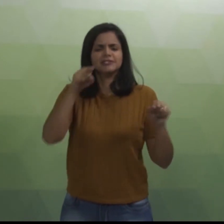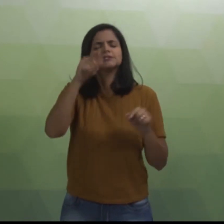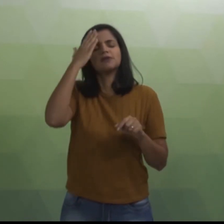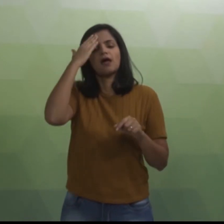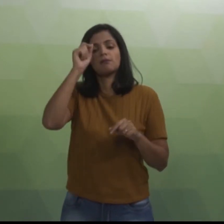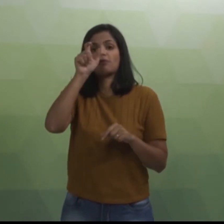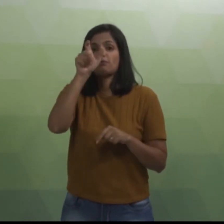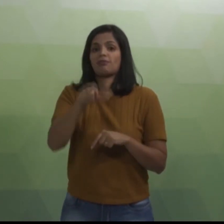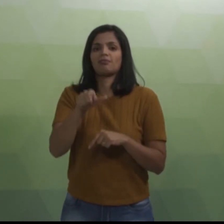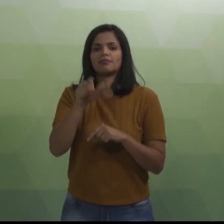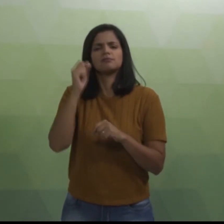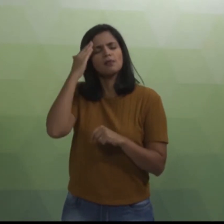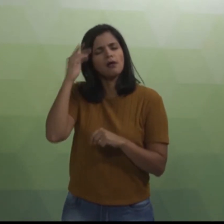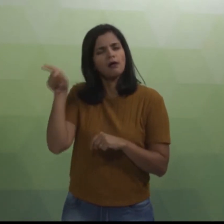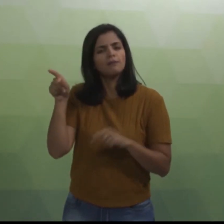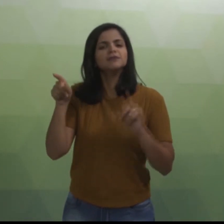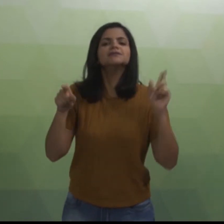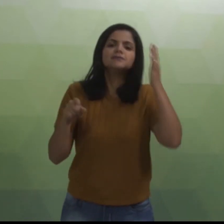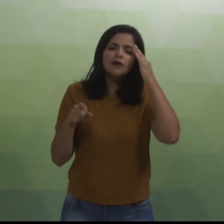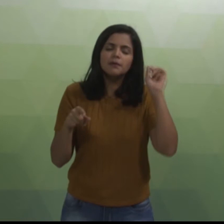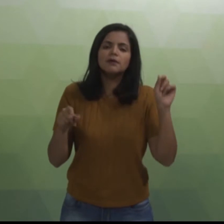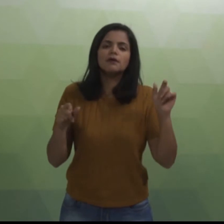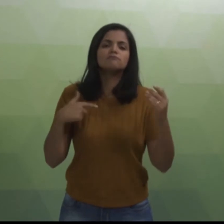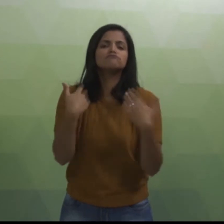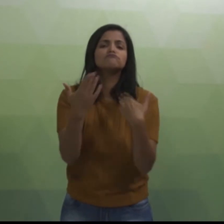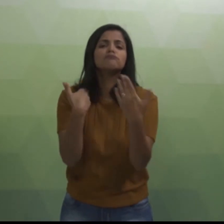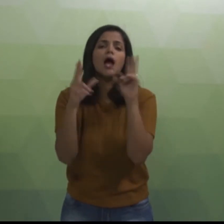Aqui temos uma pessoa e aqui outra.